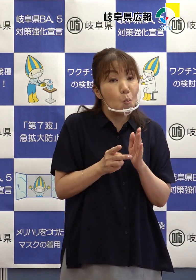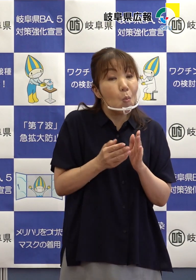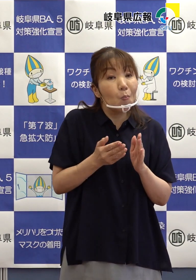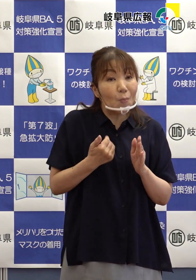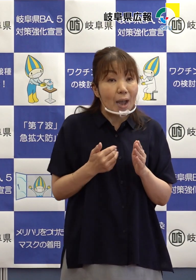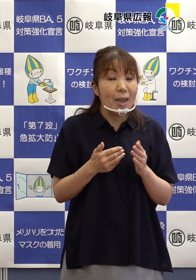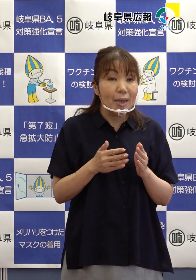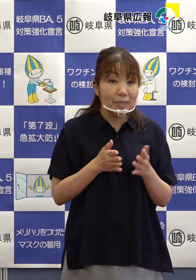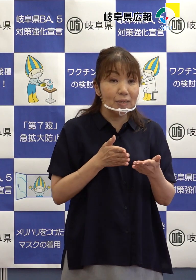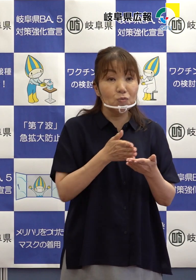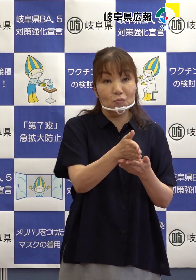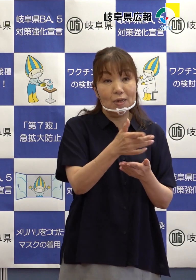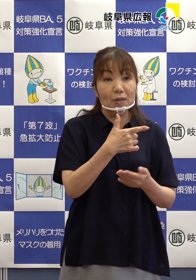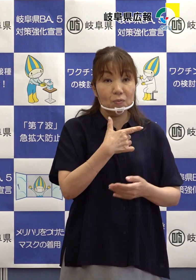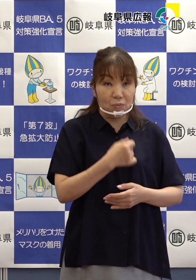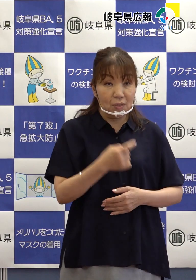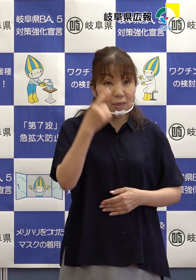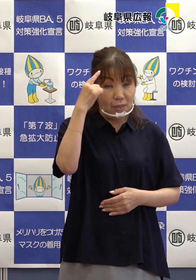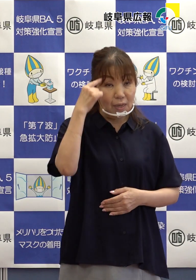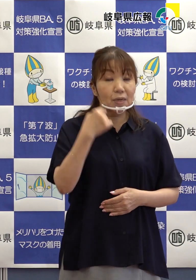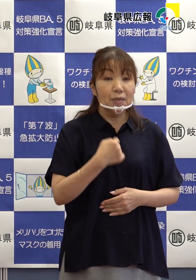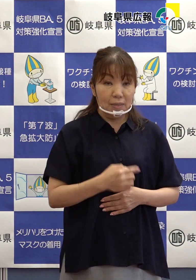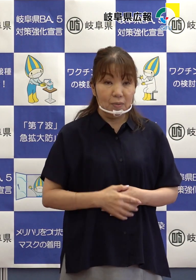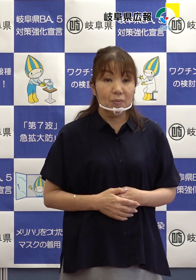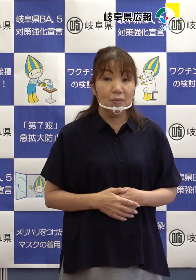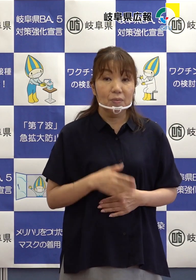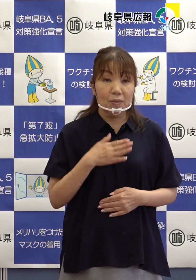ですねもうスタートしたいと思います